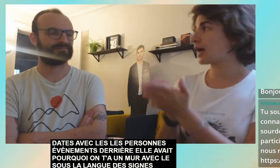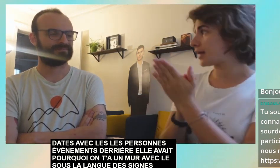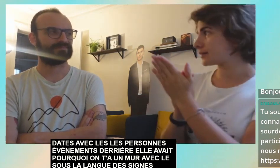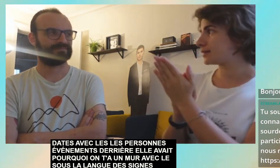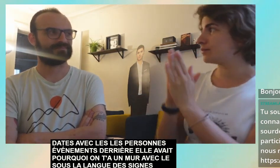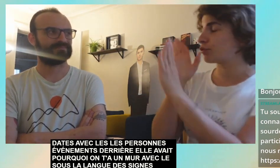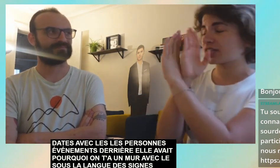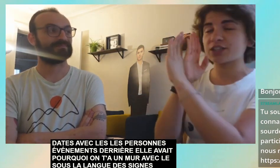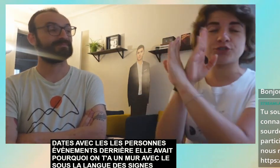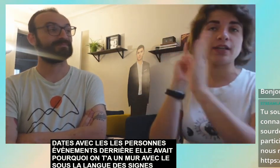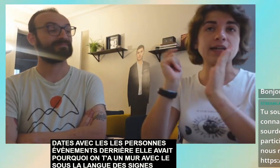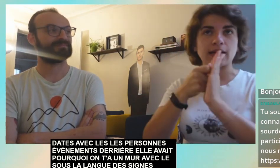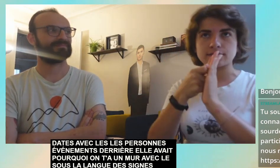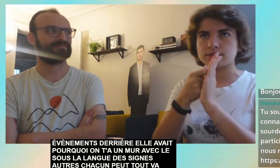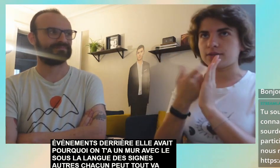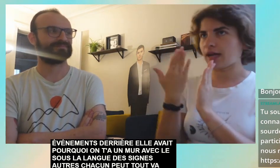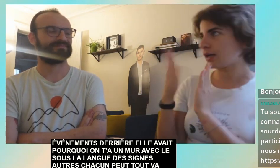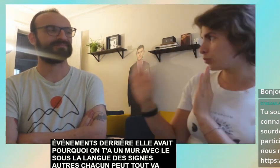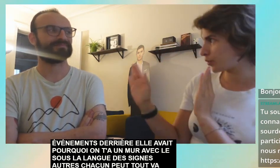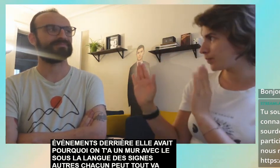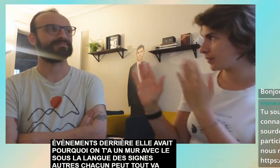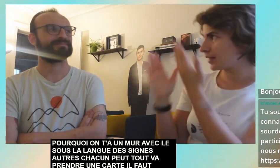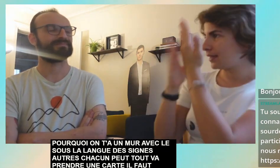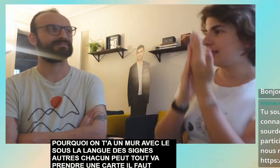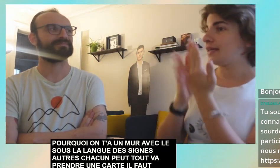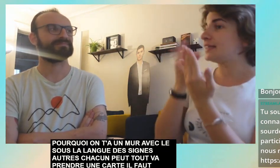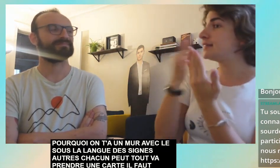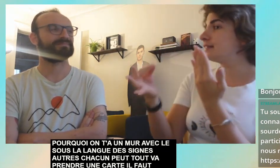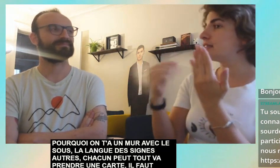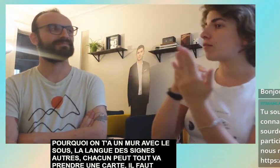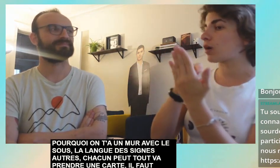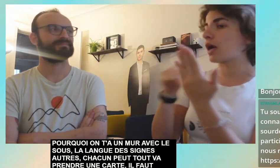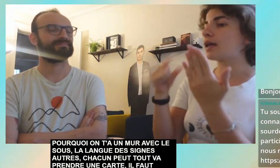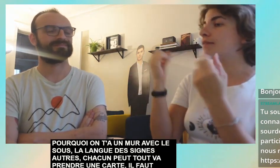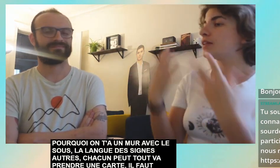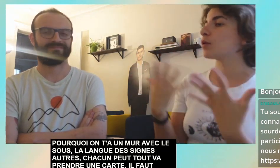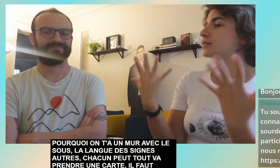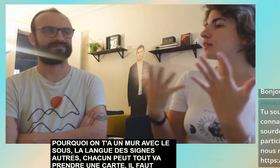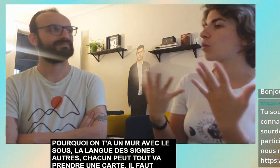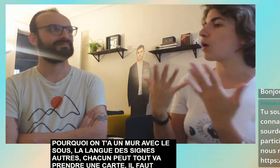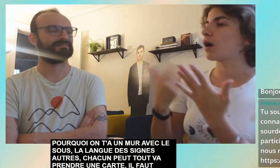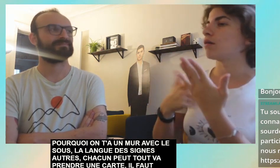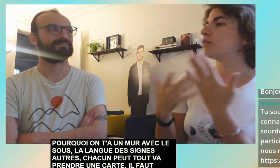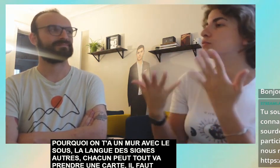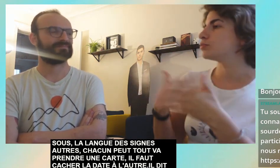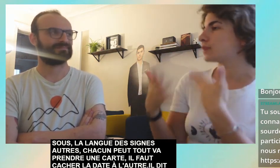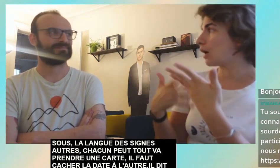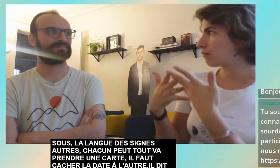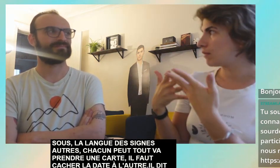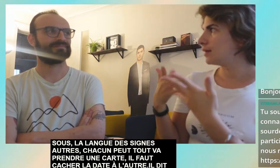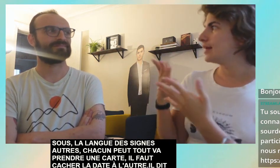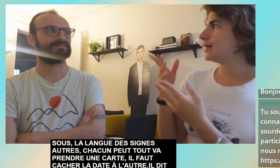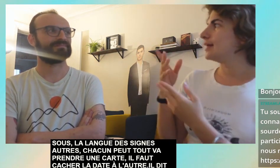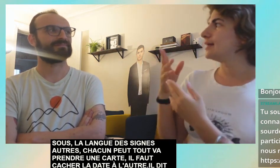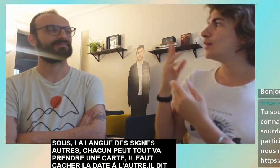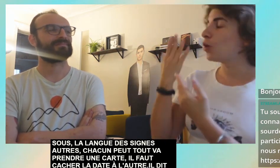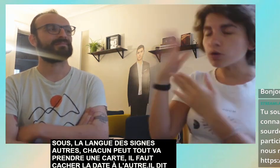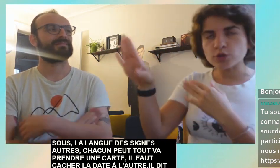carte, il faut cacher la date à l'autre et dire voilà l'événement c'est quoi, tout ça. Et l'autre